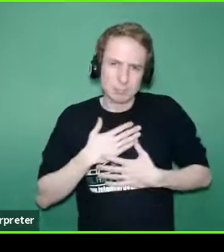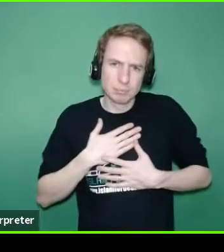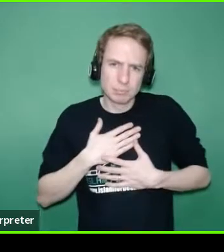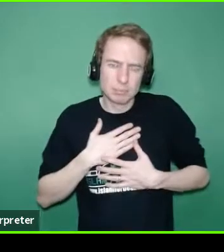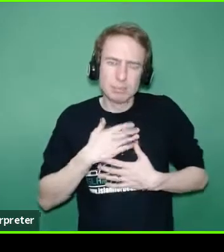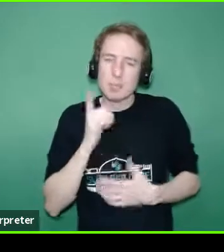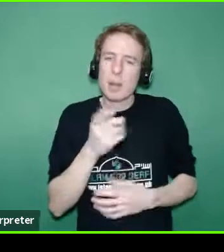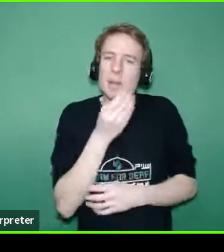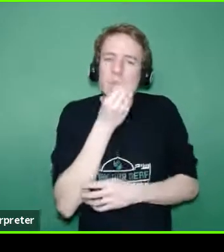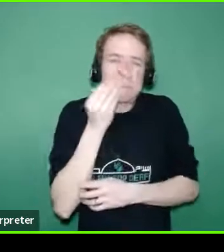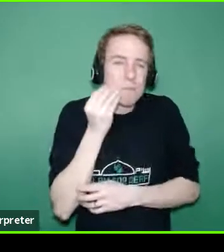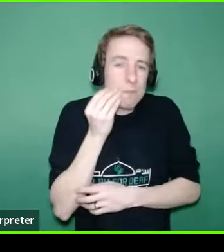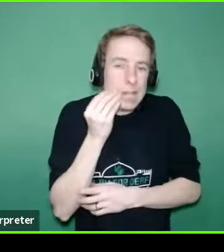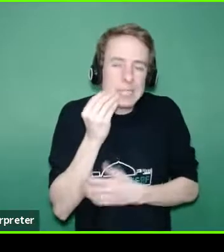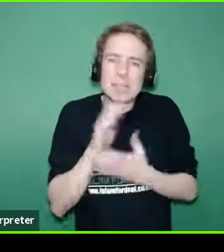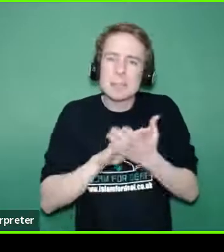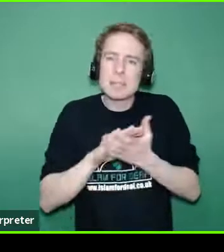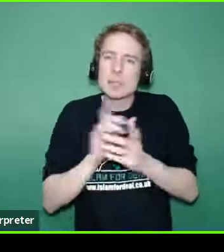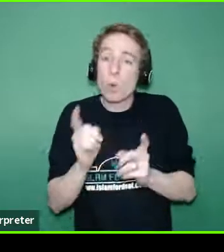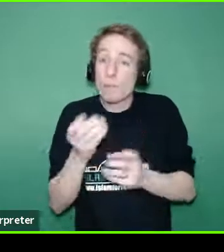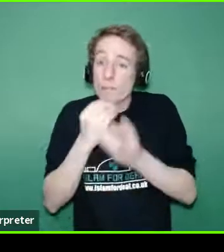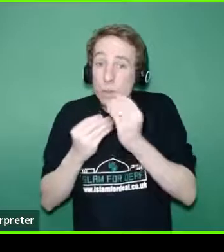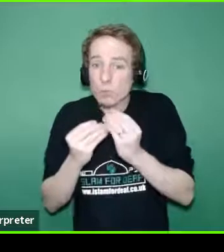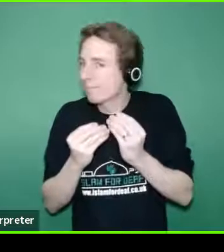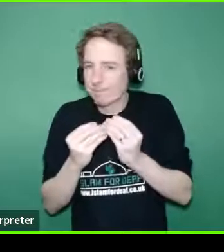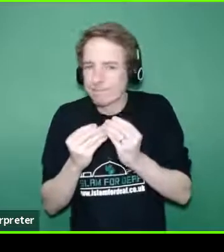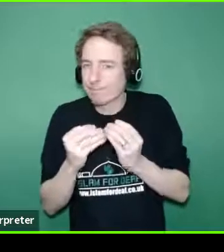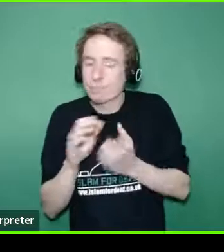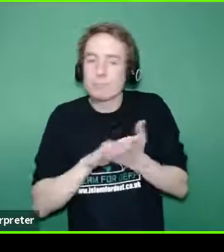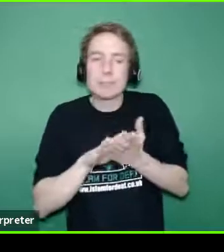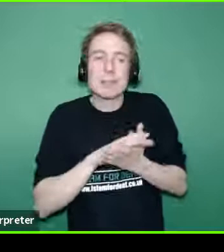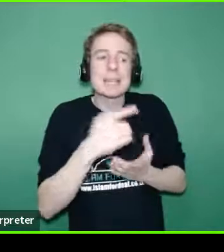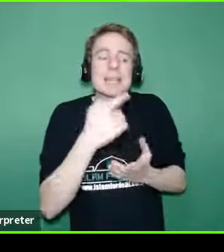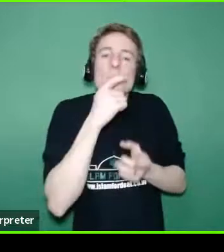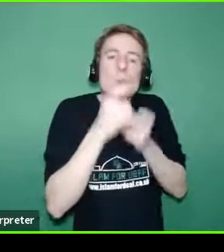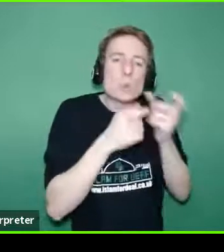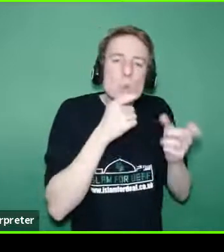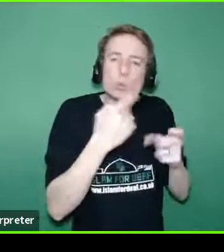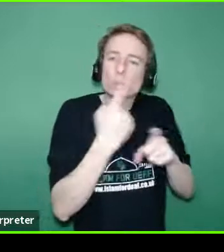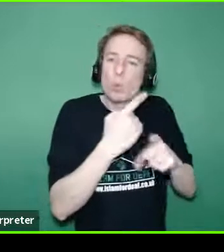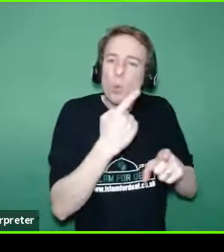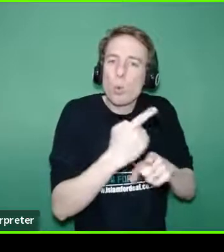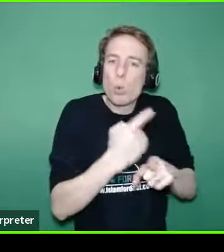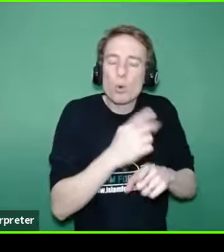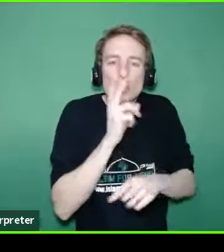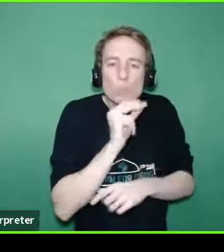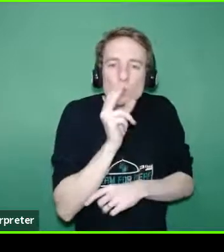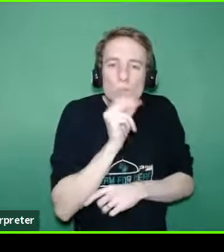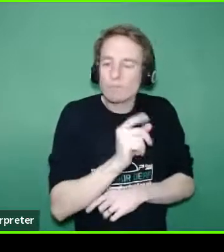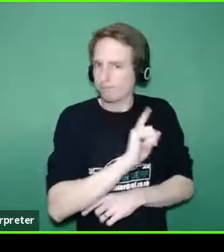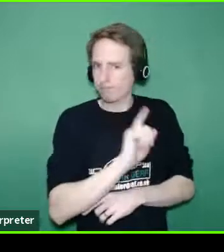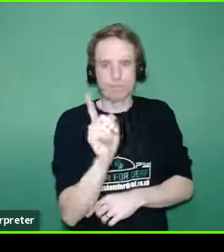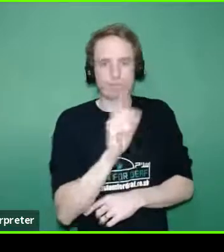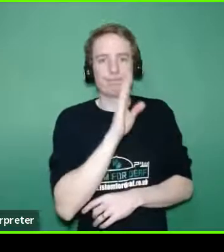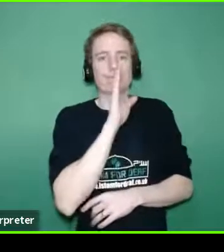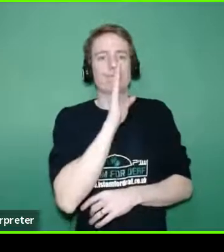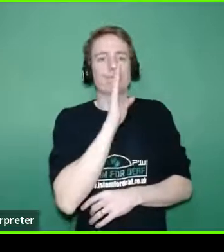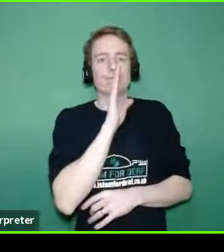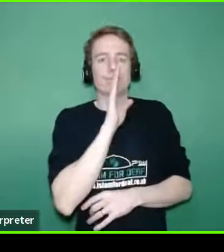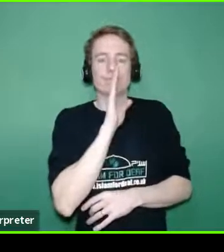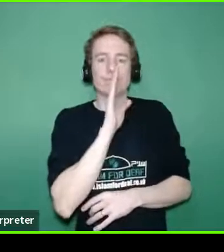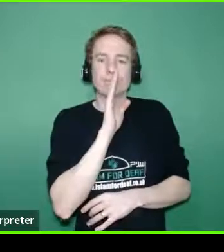speak to any human being. نعم شيخنا. نعم. وقد ورد ذكر الصيام في